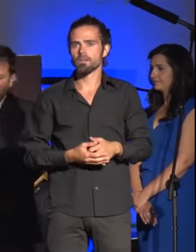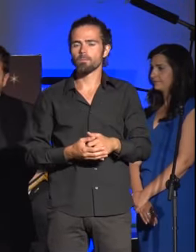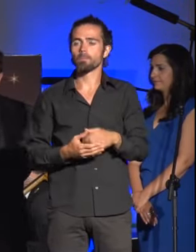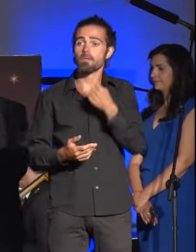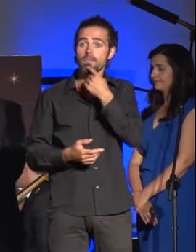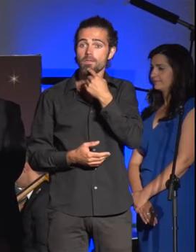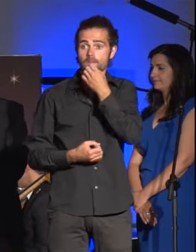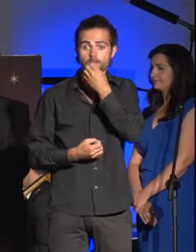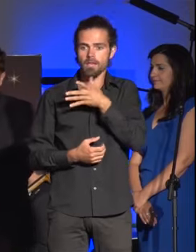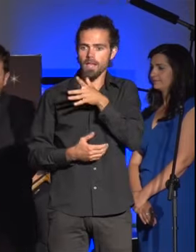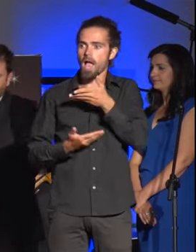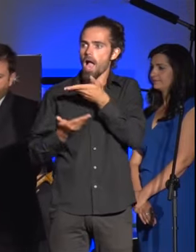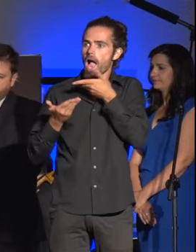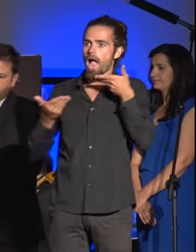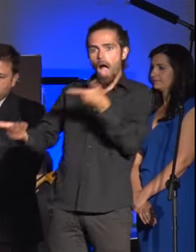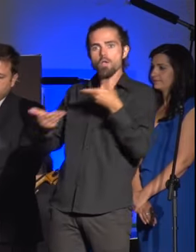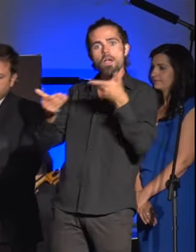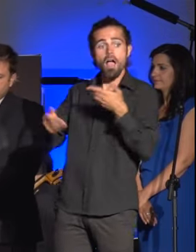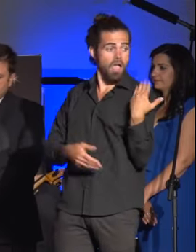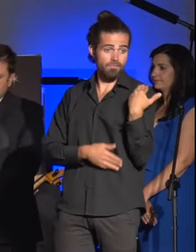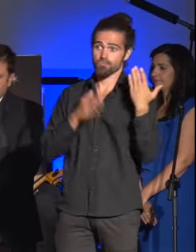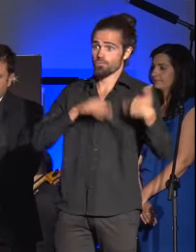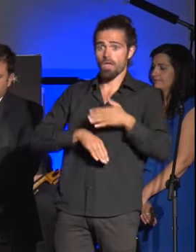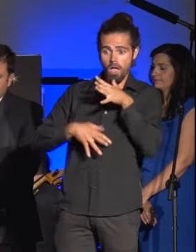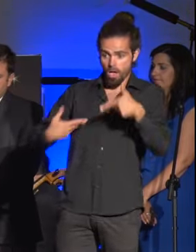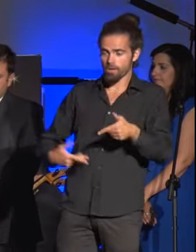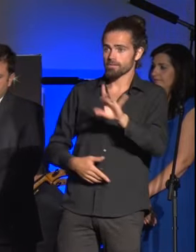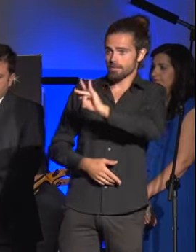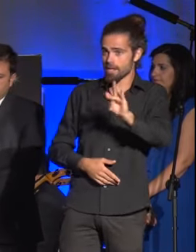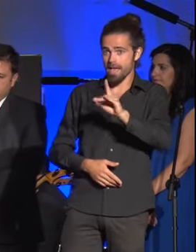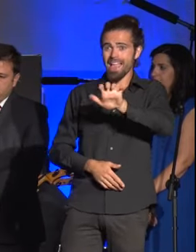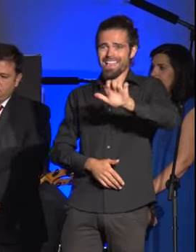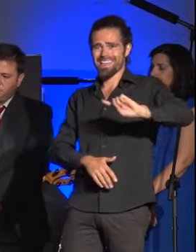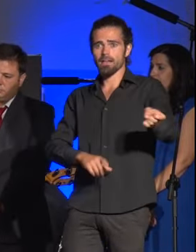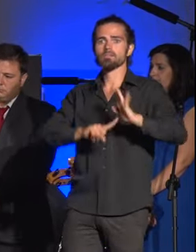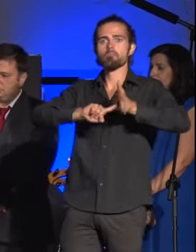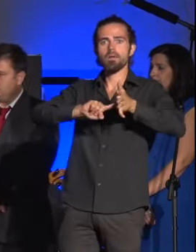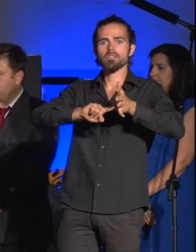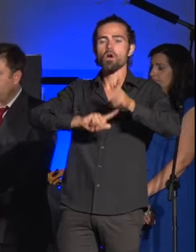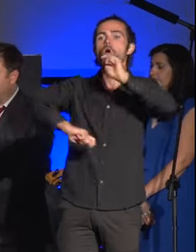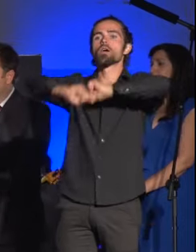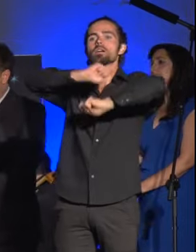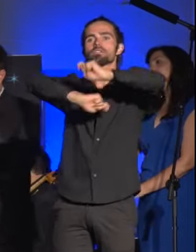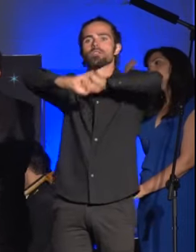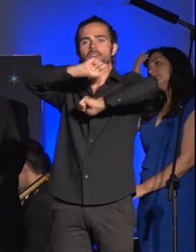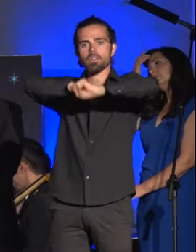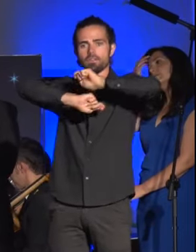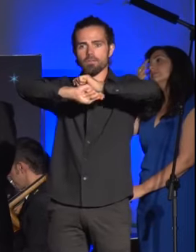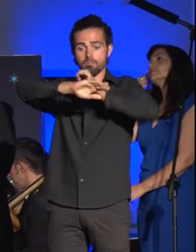tener esa ayuda que no han tenido otros. Y son los antiguos manchegos que se han constituido